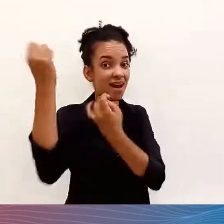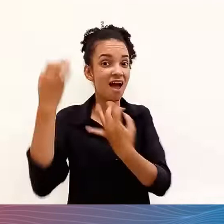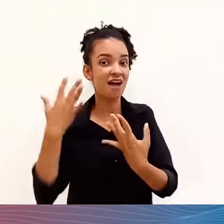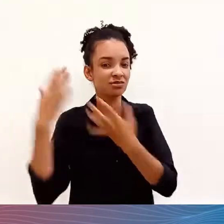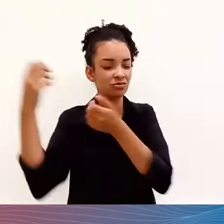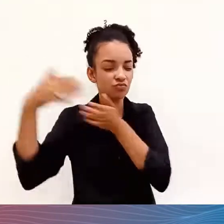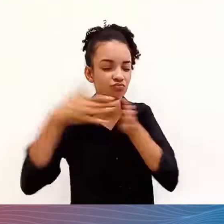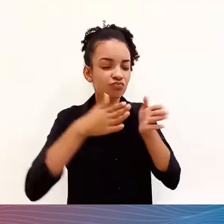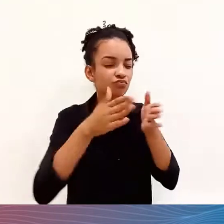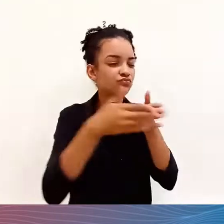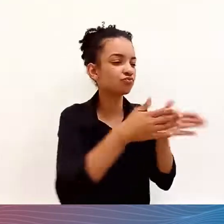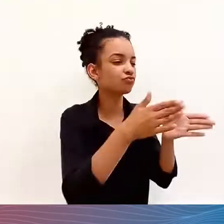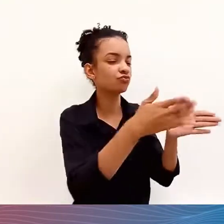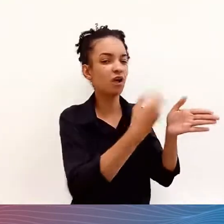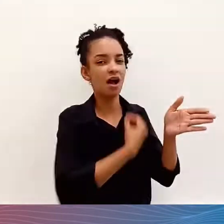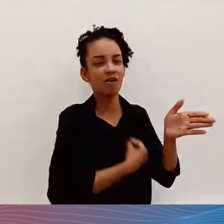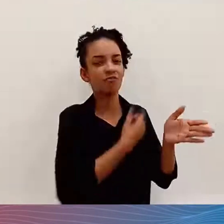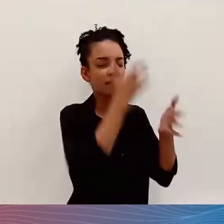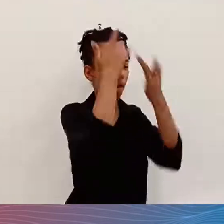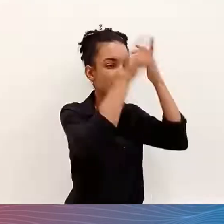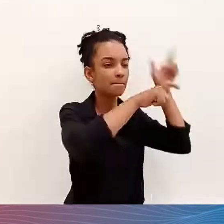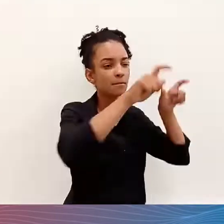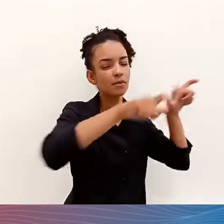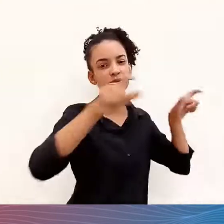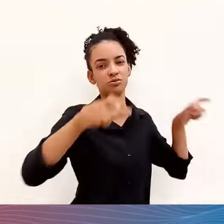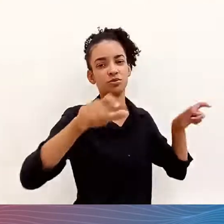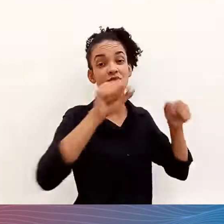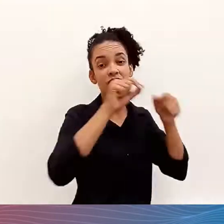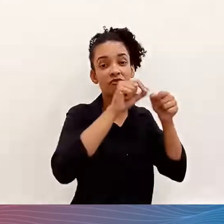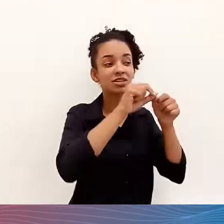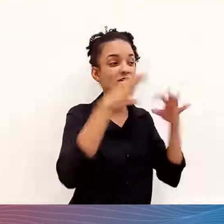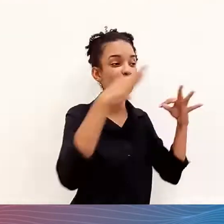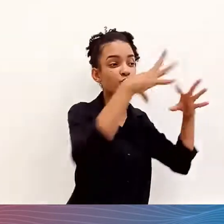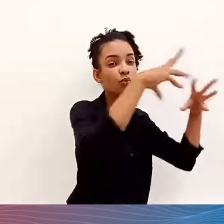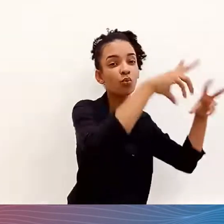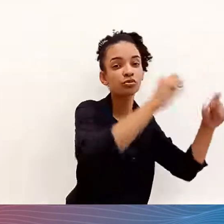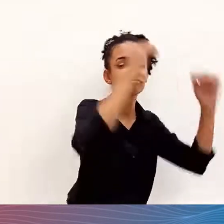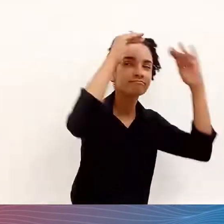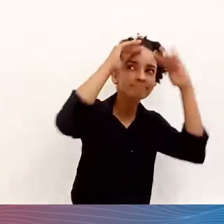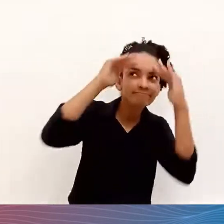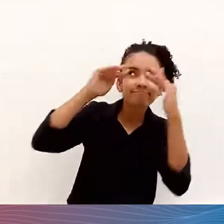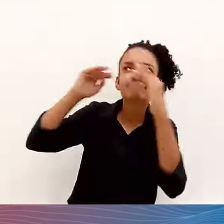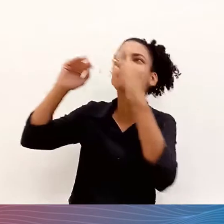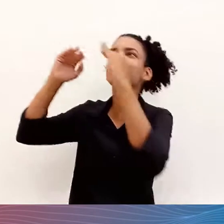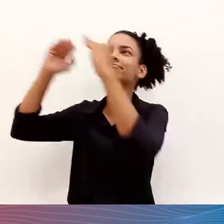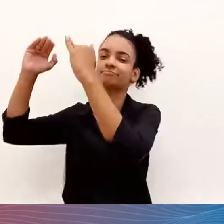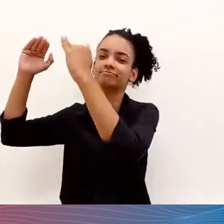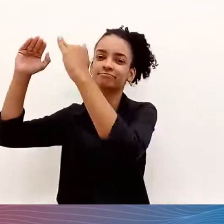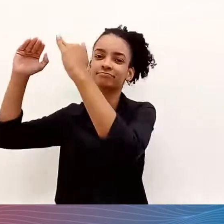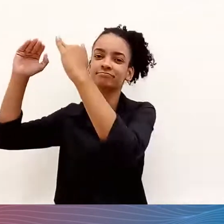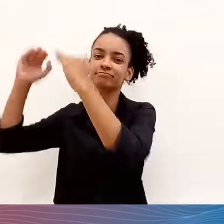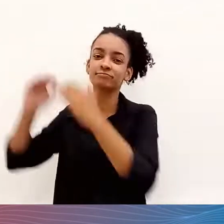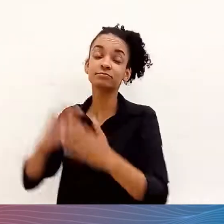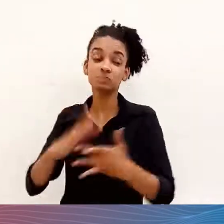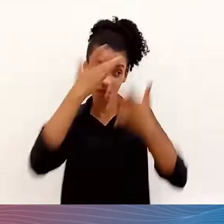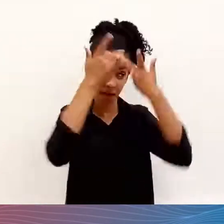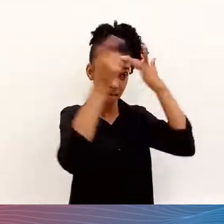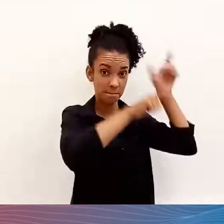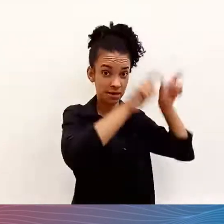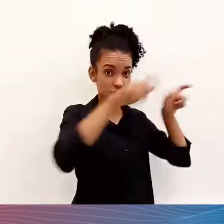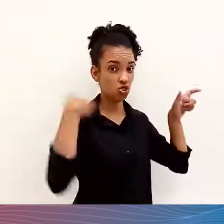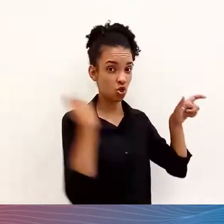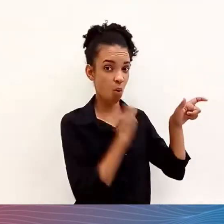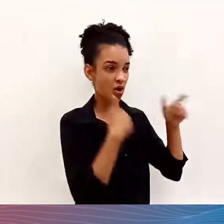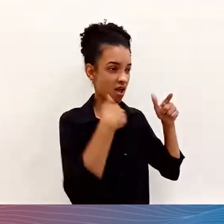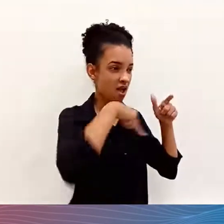Vai sujeitar todas as coisas ao encabeçamento de Cristo. As pessoas com que nós pregamos o Evangelho, vamos trazer